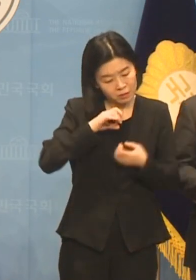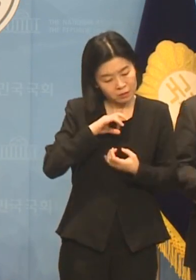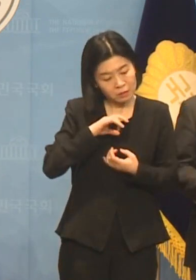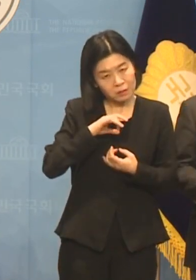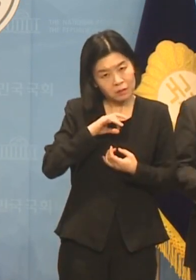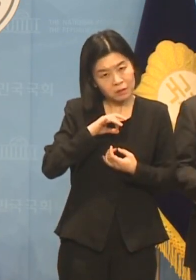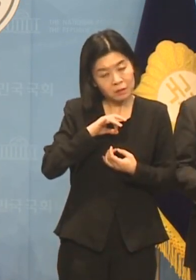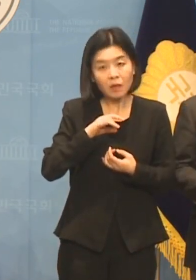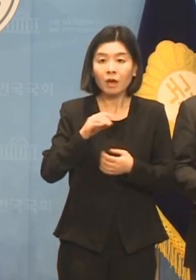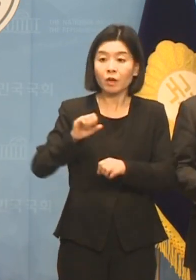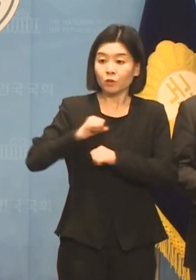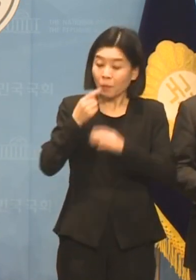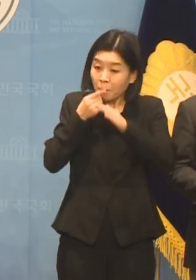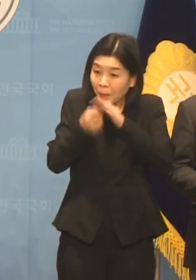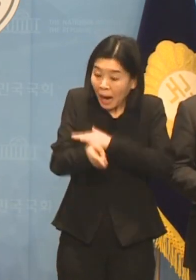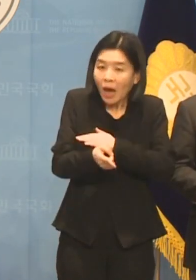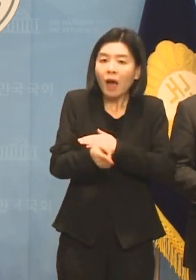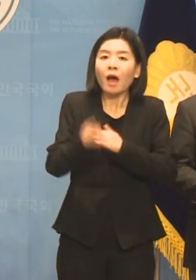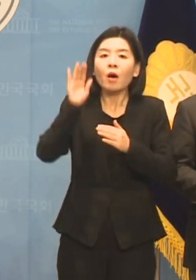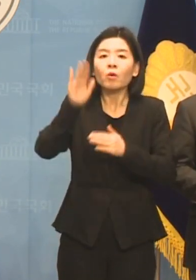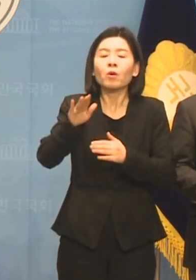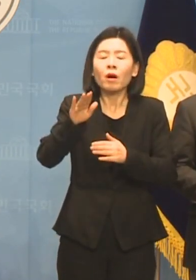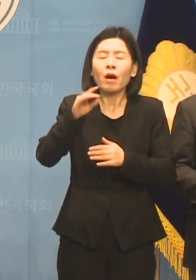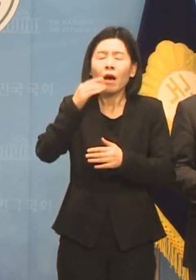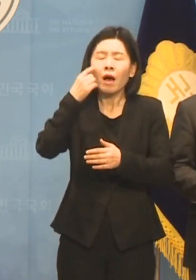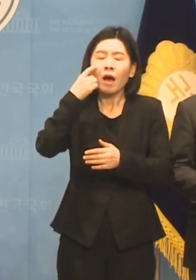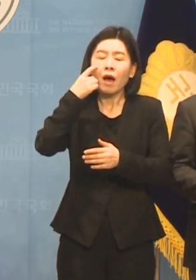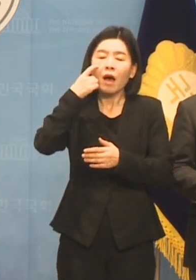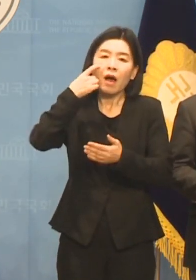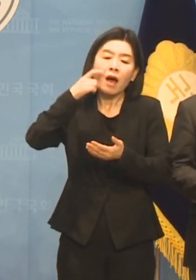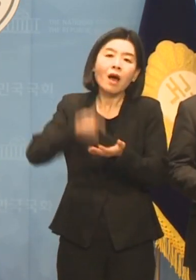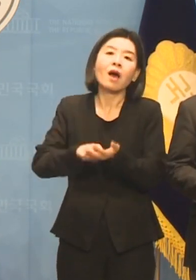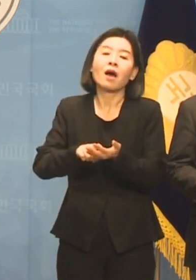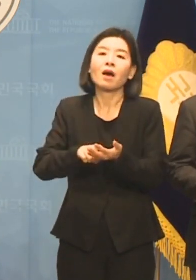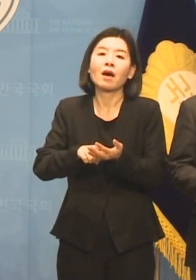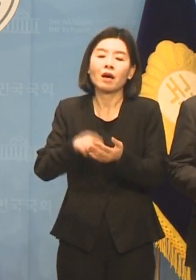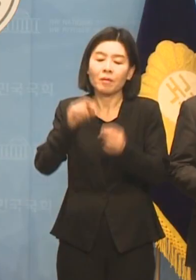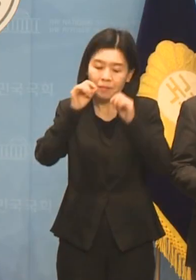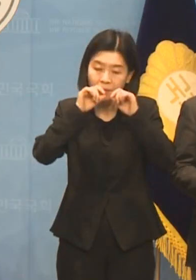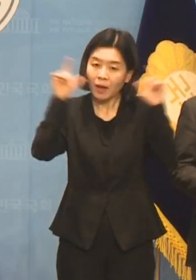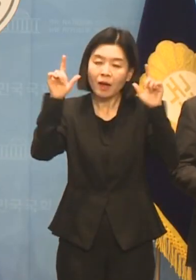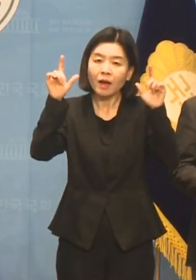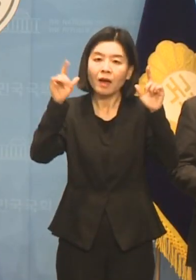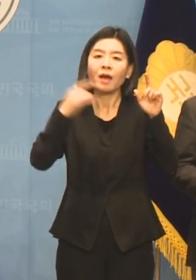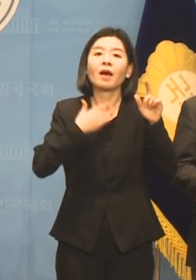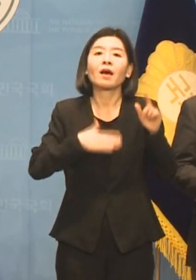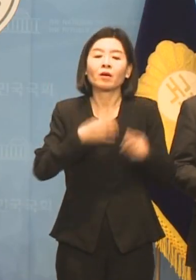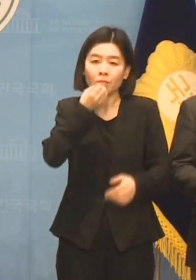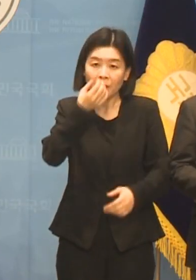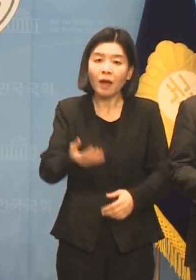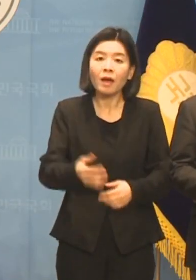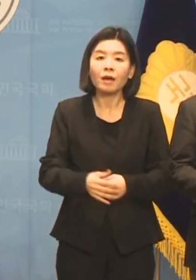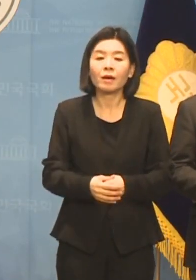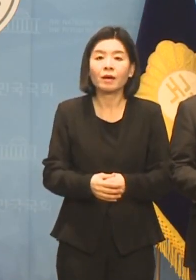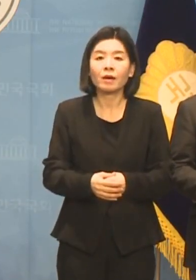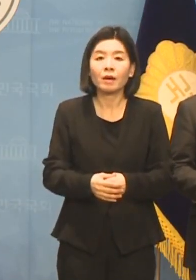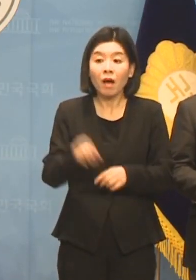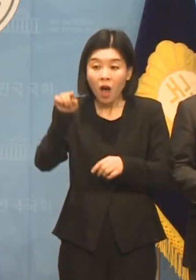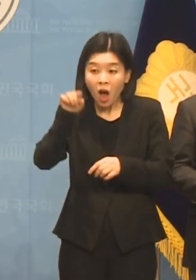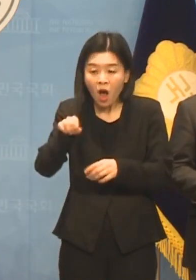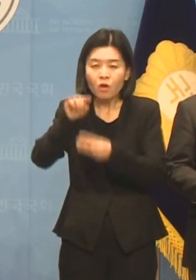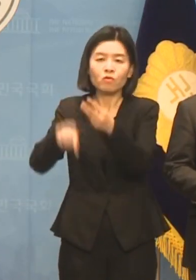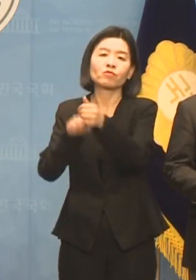선포된 이후에서야 그 진짜 목적을 깨달았다라고 증언하였습니다. 이것이 바로 윤석열